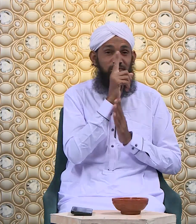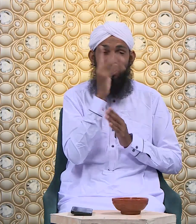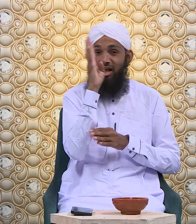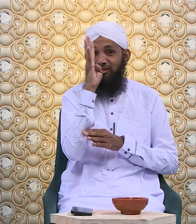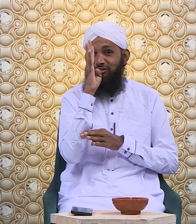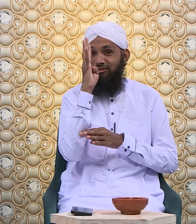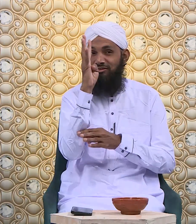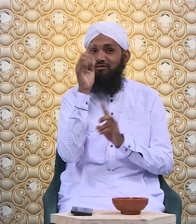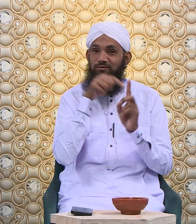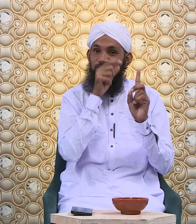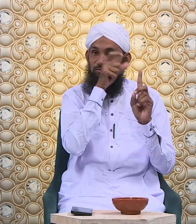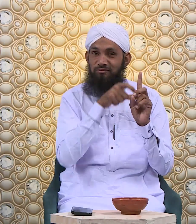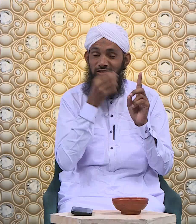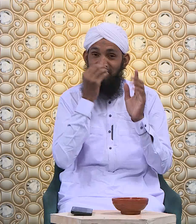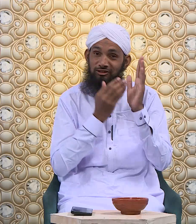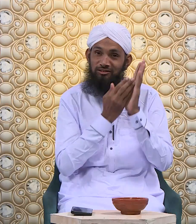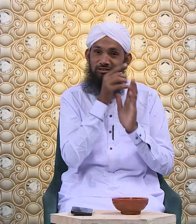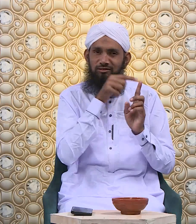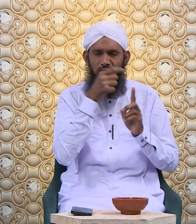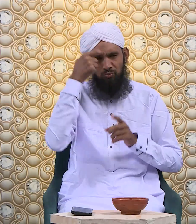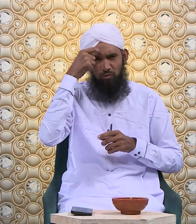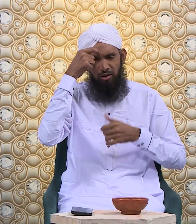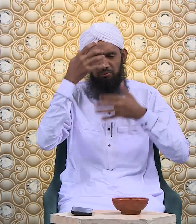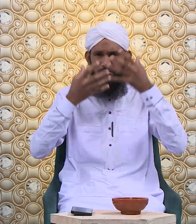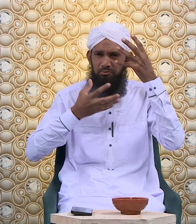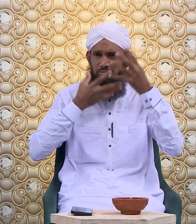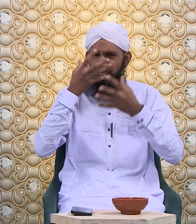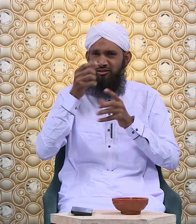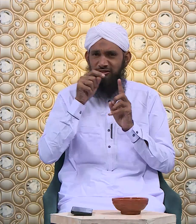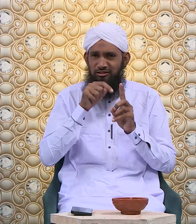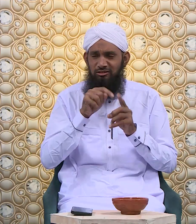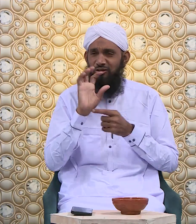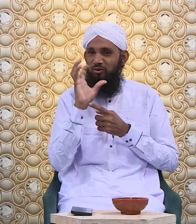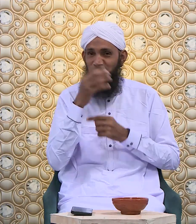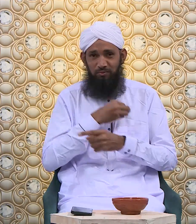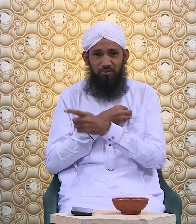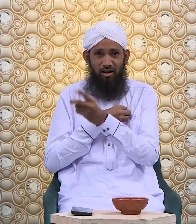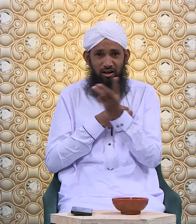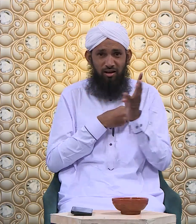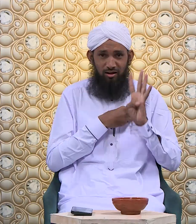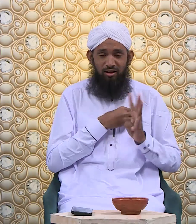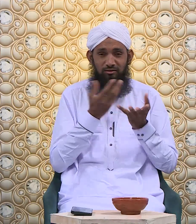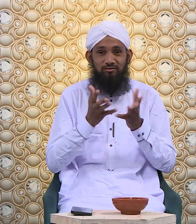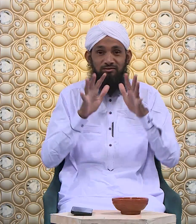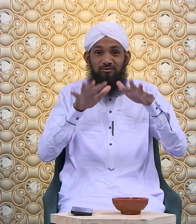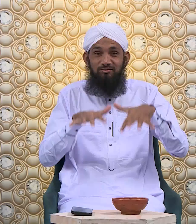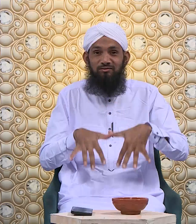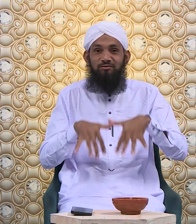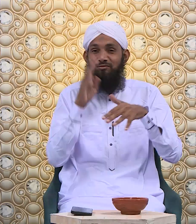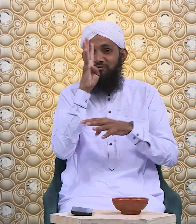جسے شجرت البلوہ کہا جاتا ہے آزمائشوں میں مقتلع لوگوں کو قیامت کے دن اس درخت کے پاس جمع کیا جائے